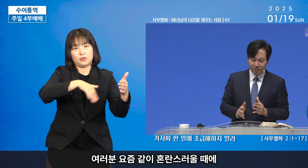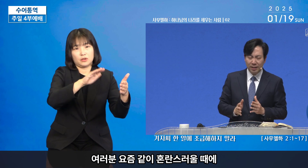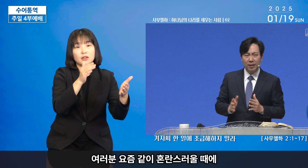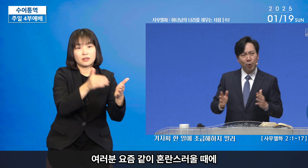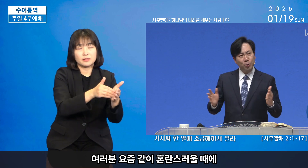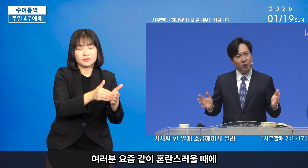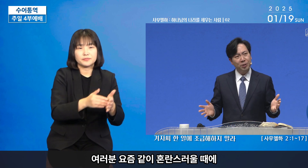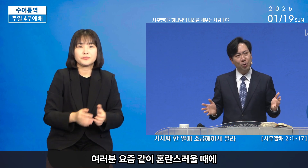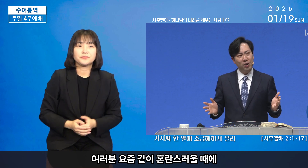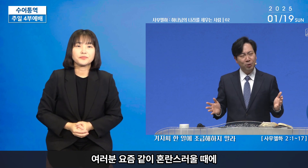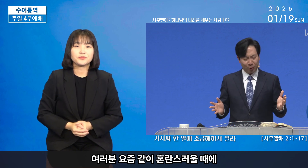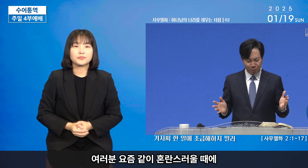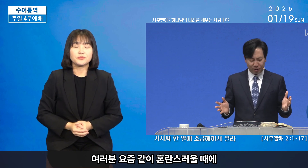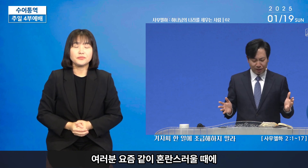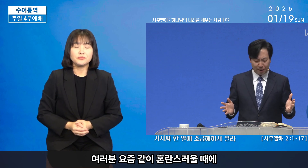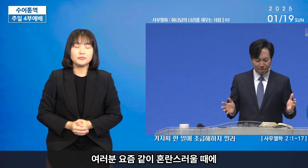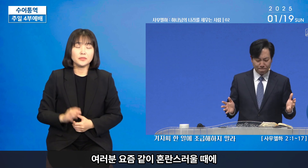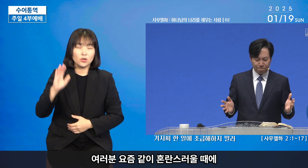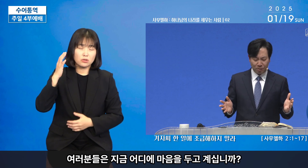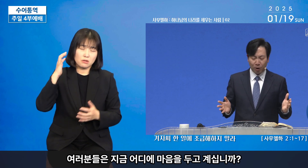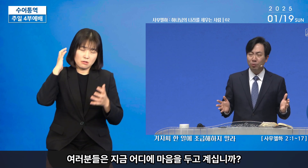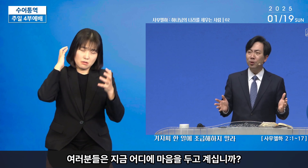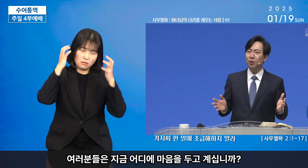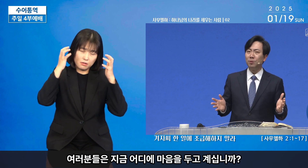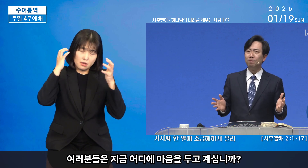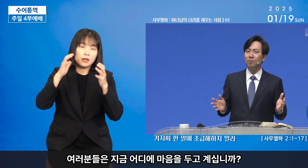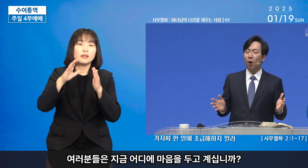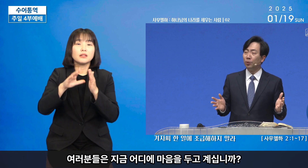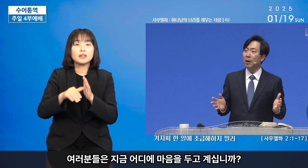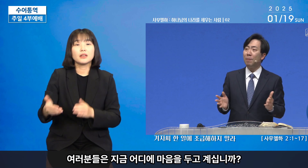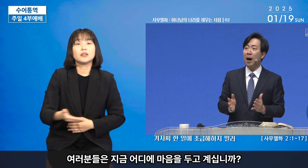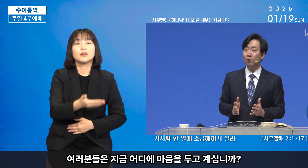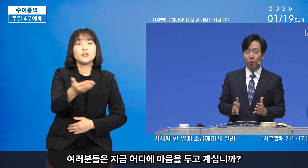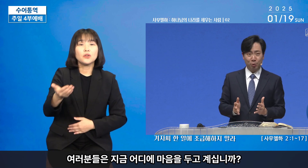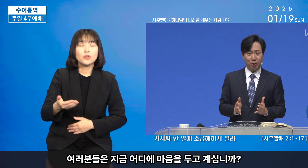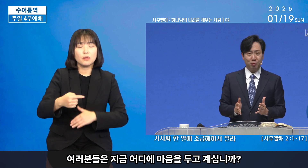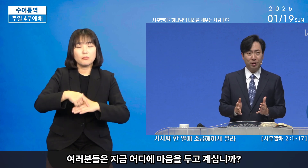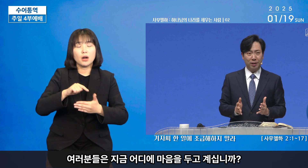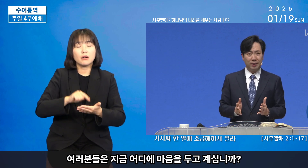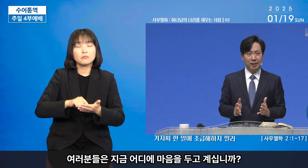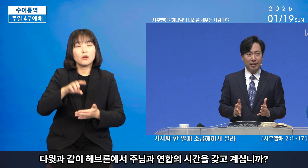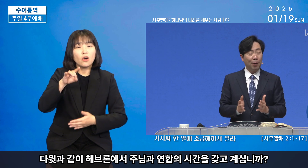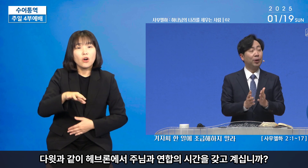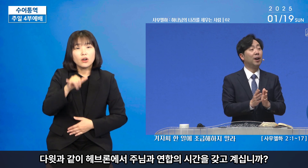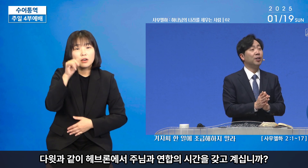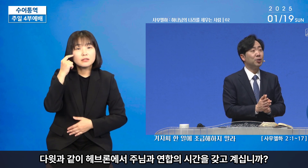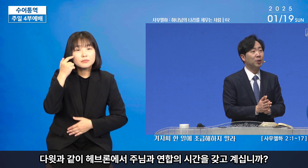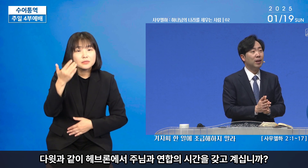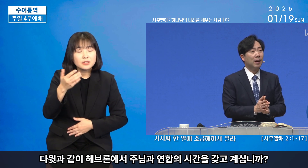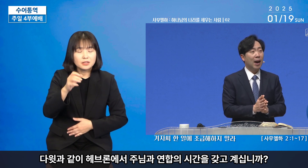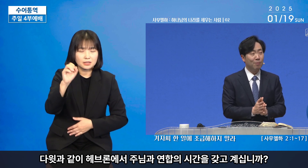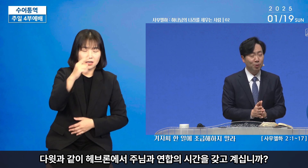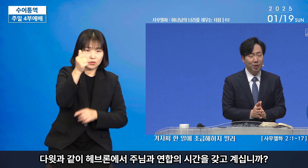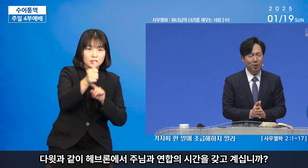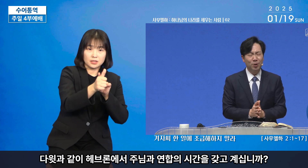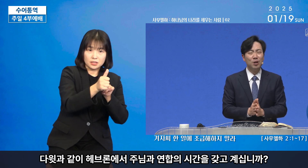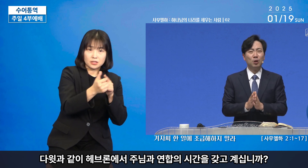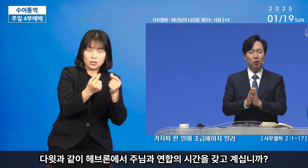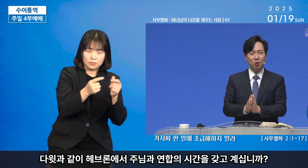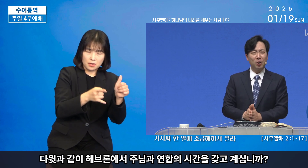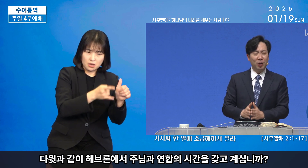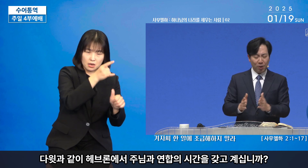여러분, 요즘같이 혼란스러울 때에 여러분들은 지금 어디에 마음을 두고 계십니까? 다윗과 같이